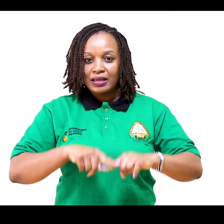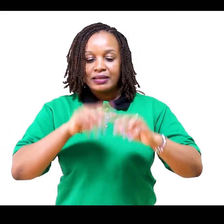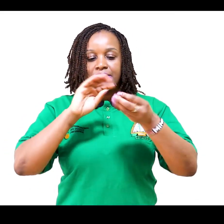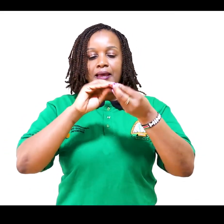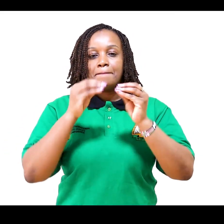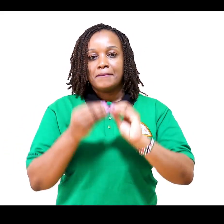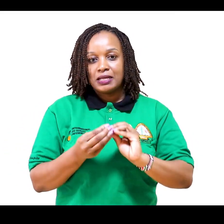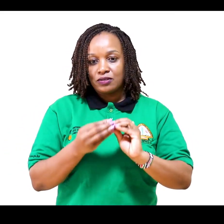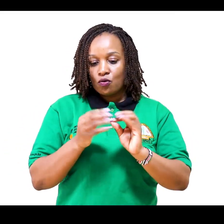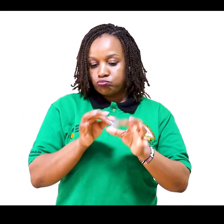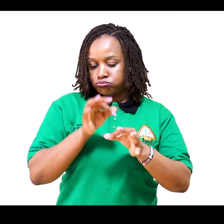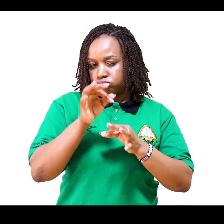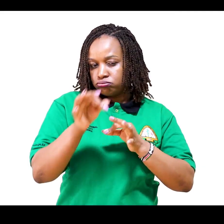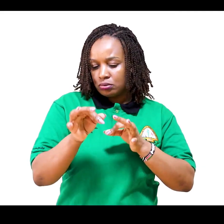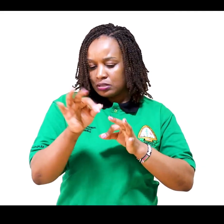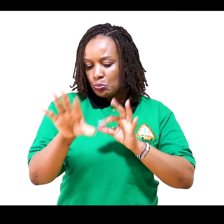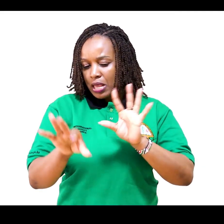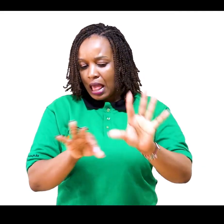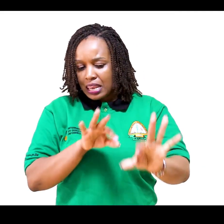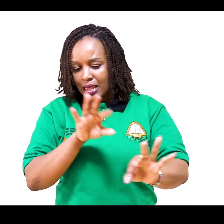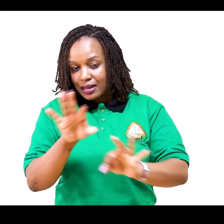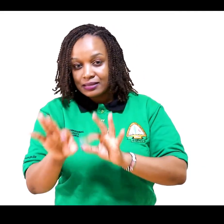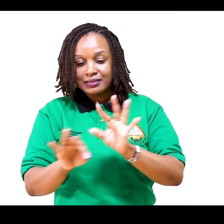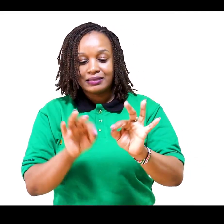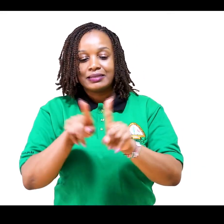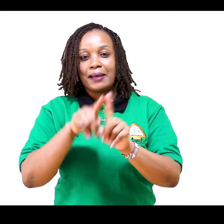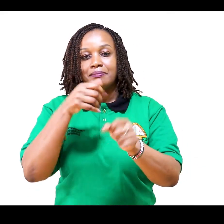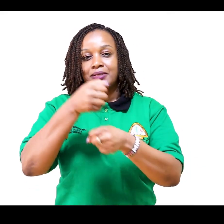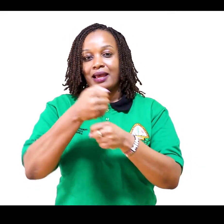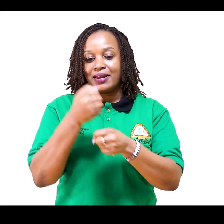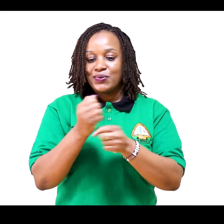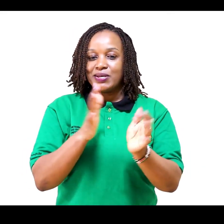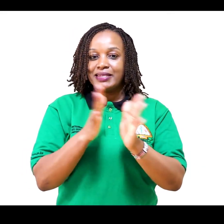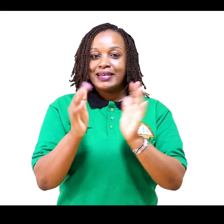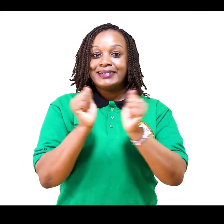21,500 kulingana na idadi ya vigezo vya kuchambuliwa na hufanyika kwa siku 10.